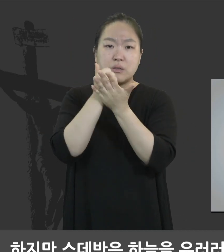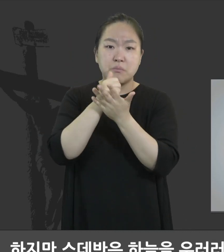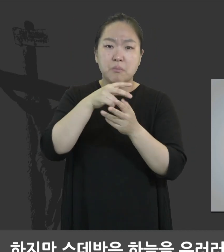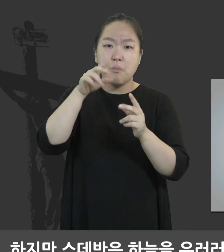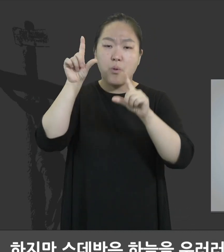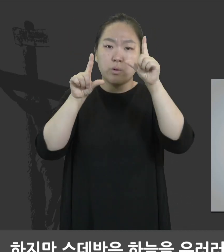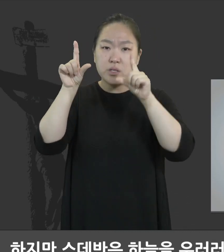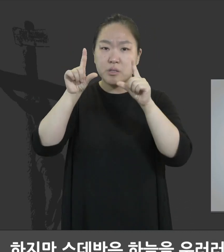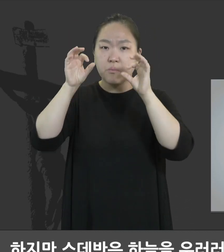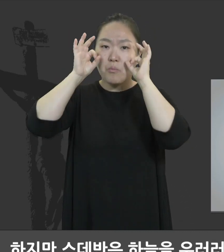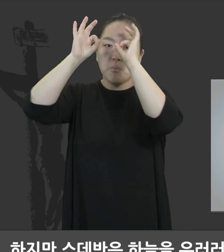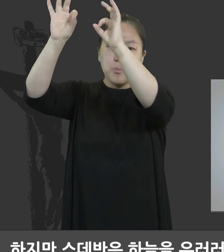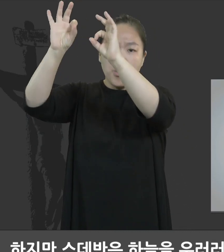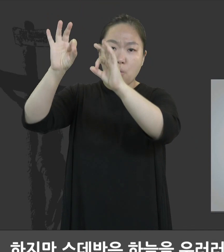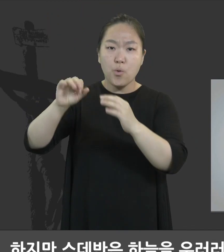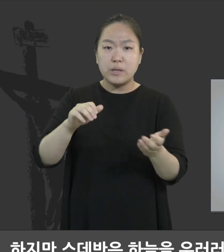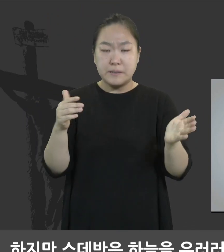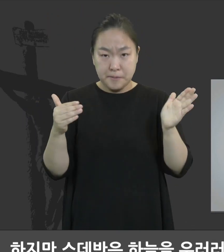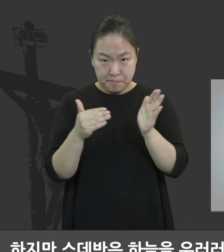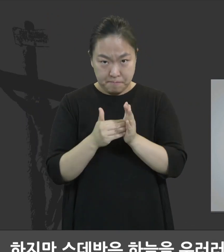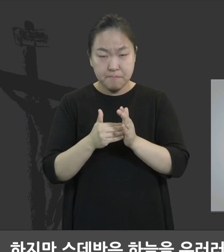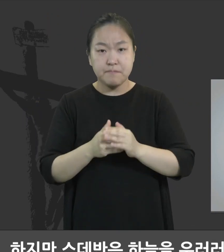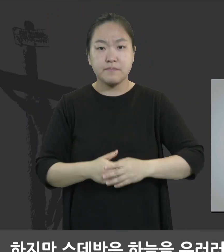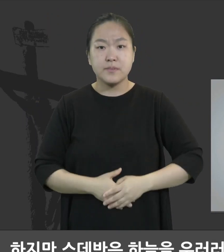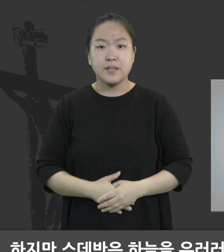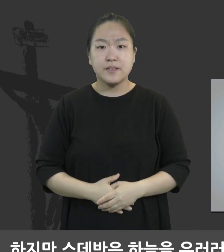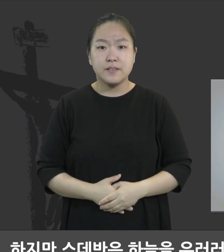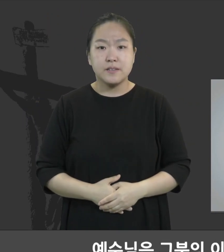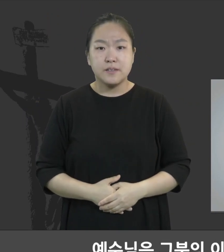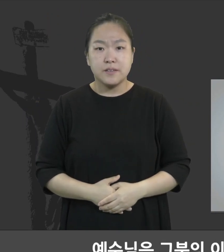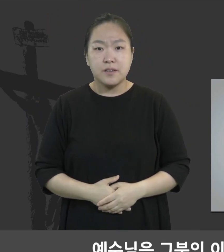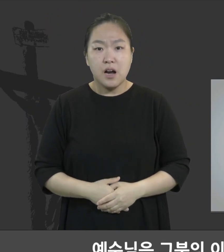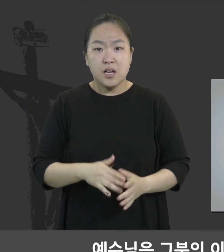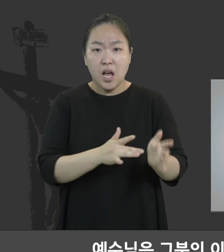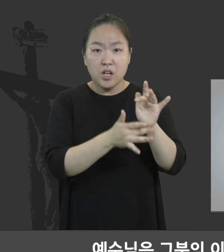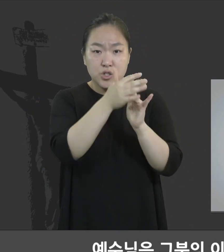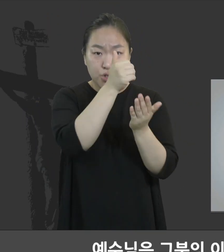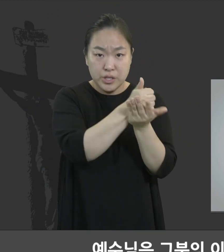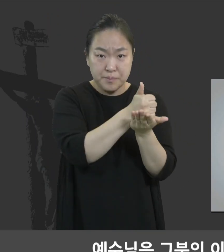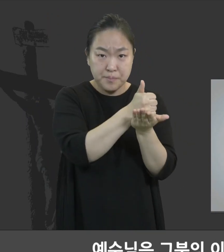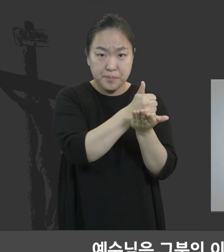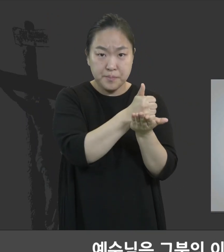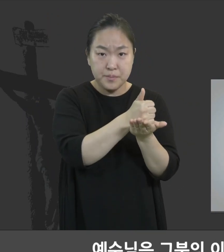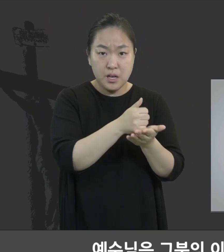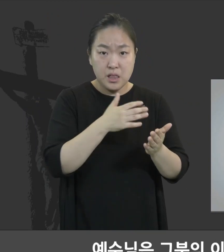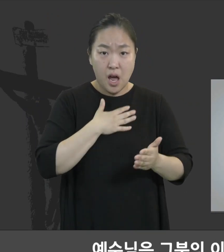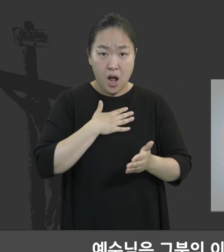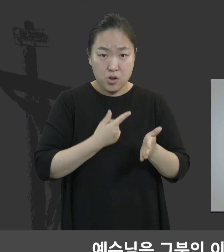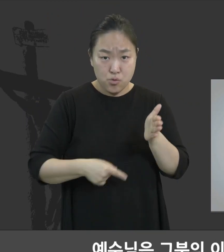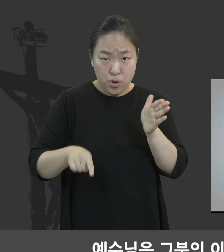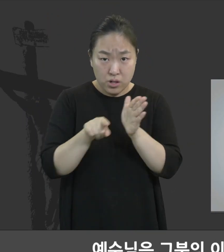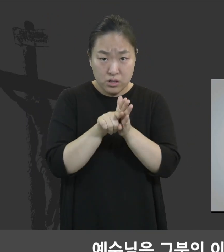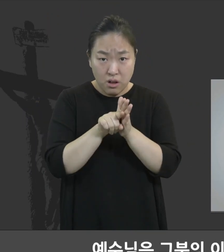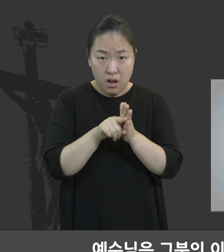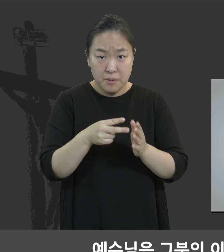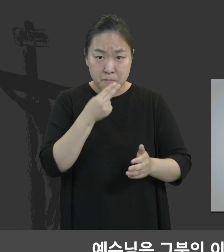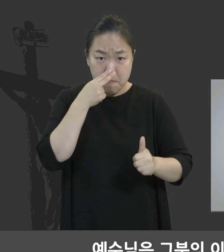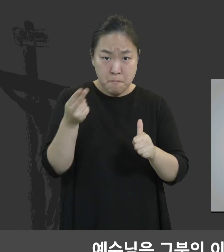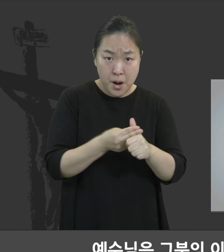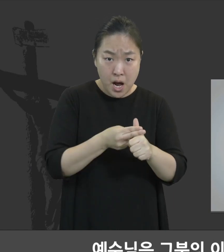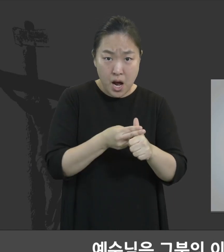승천하신 예수님이 그곳에 서 계신 것을 보았습니다. 예수님은 그분의 이름을 위하여 능욕을